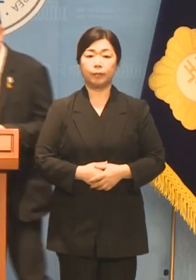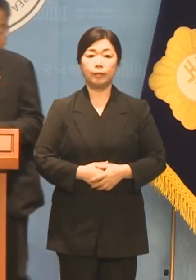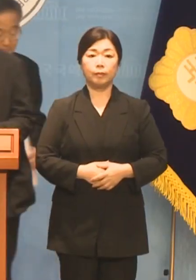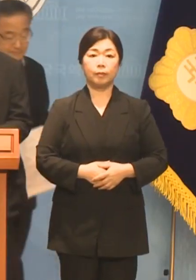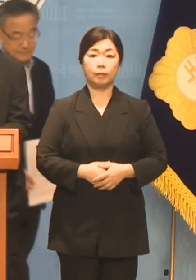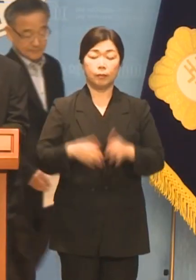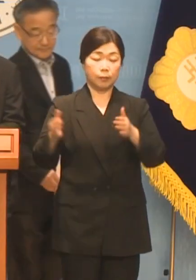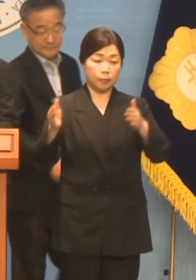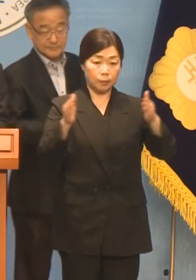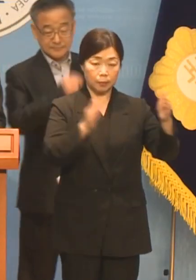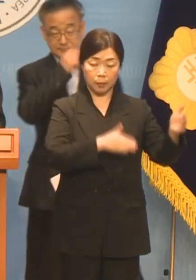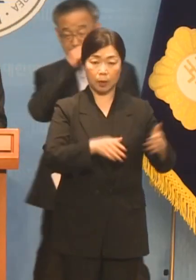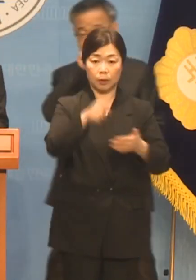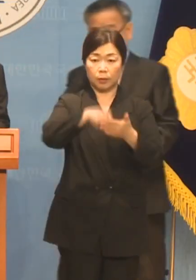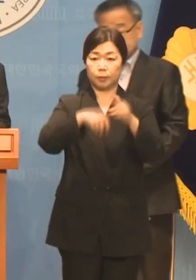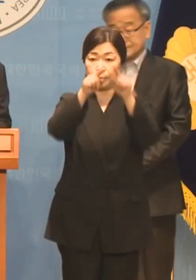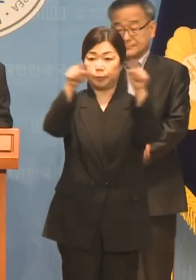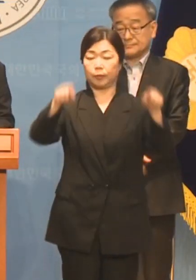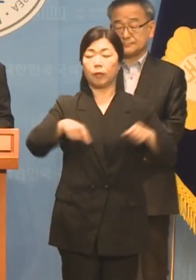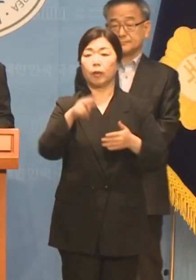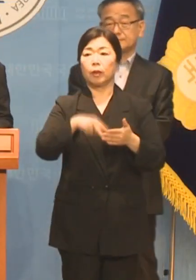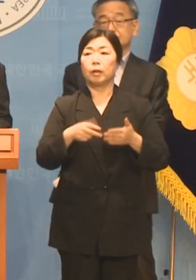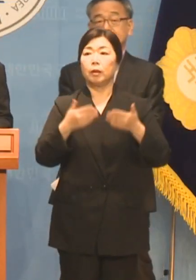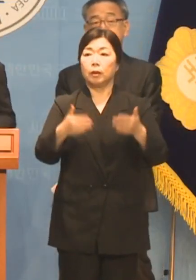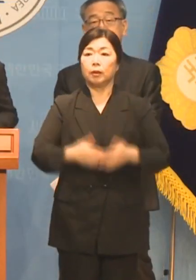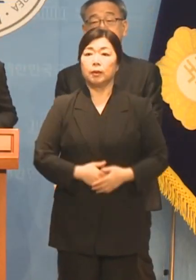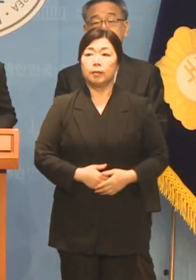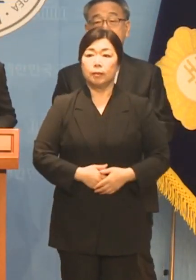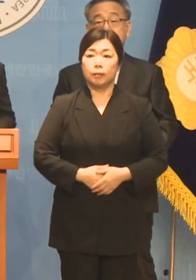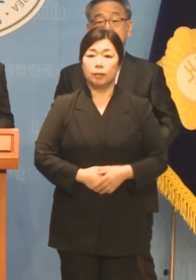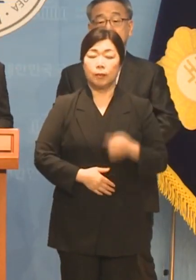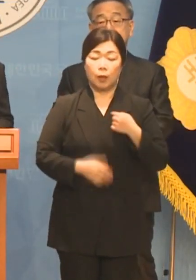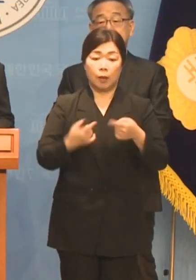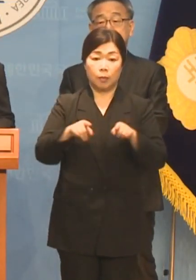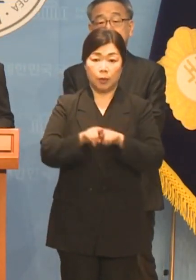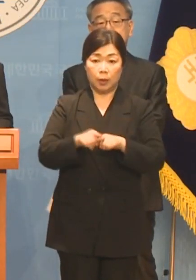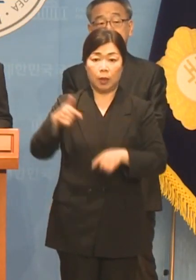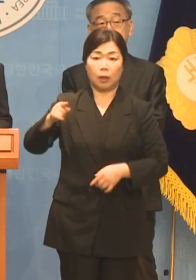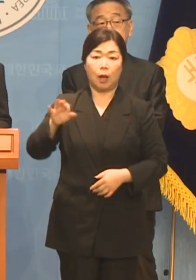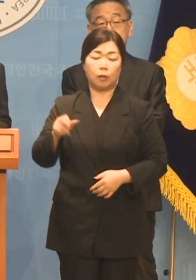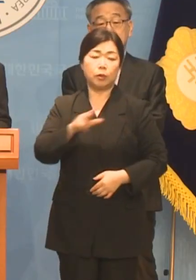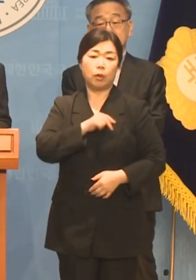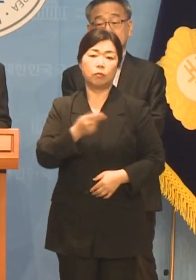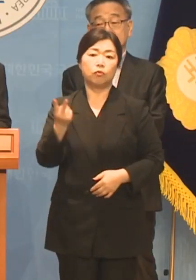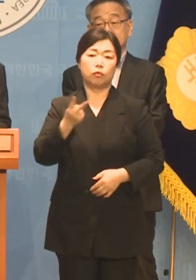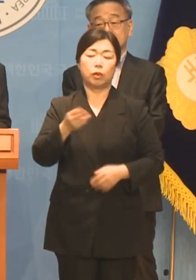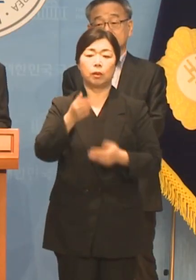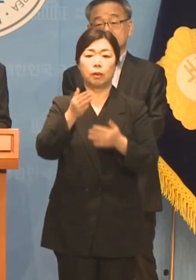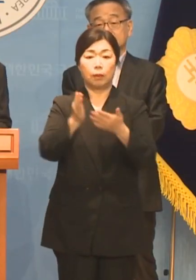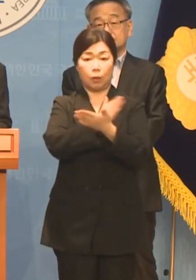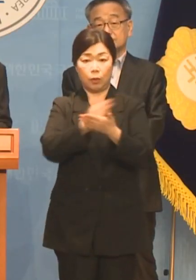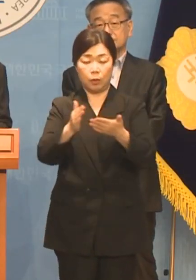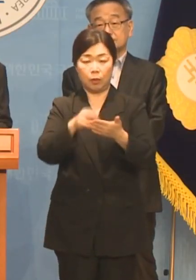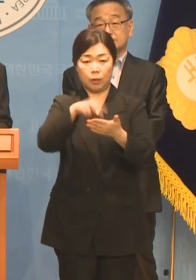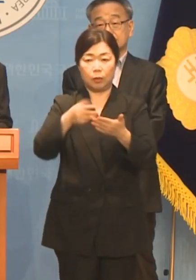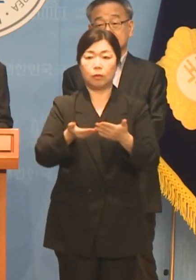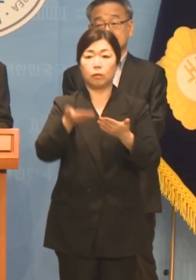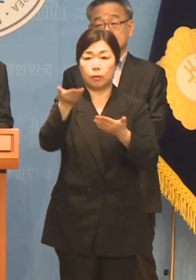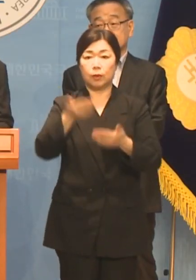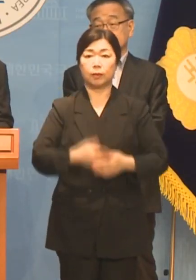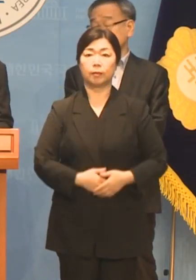예, 이어서 기자회견문을 저하고 우리 함께 참석해 주셨던 강훈식 의원님이 좀 나눠서 읽도록